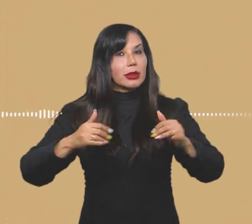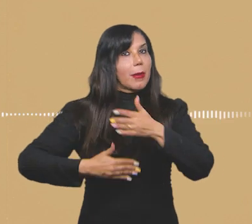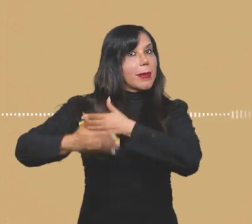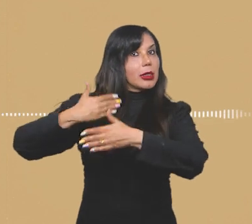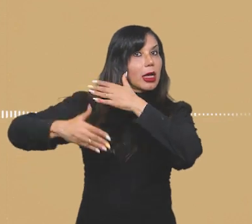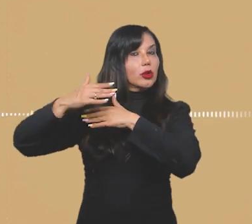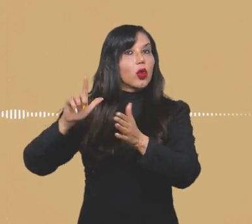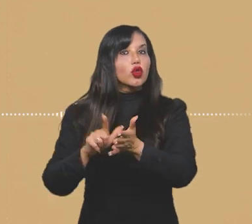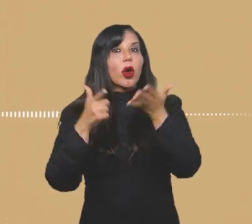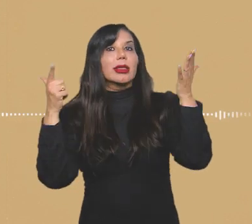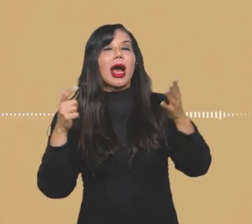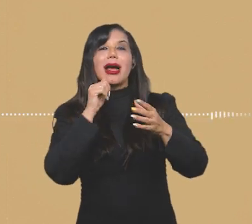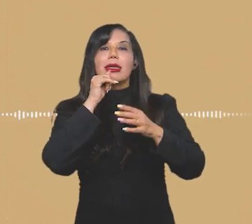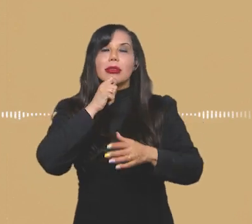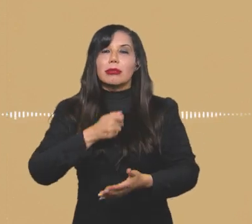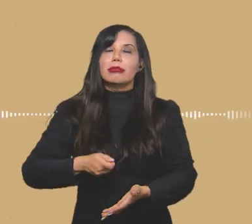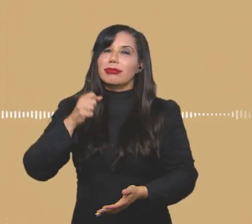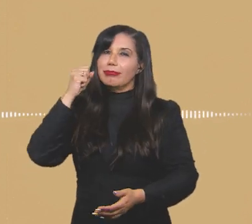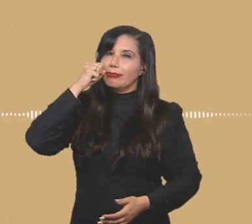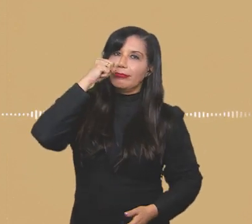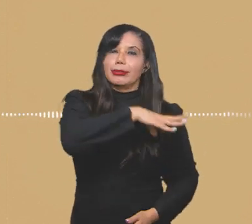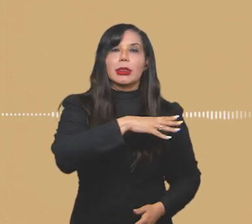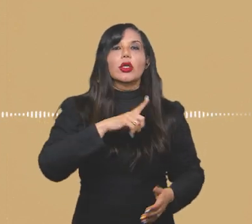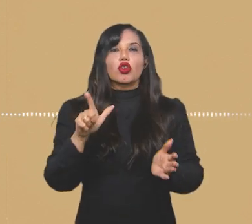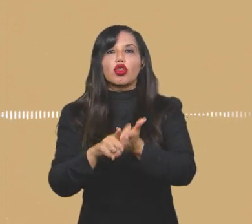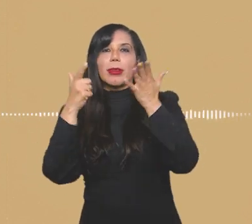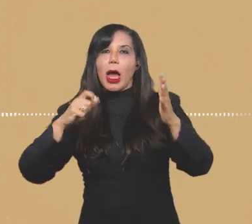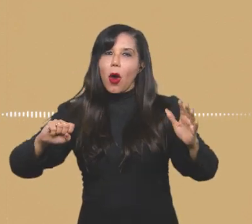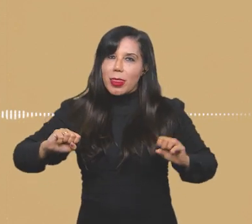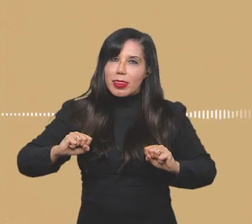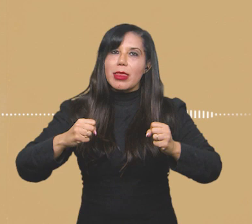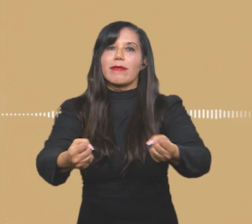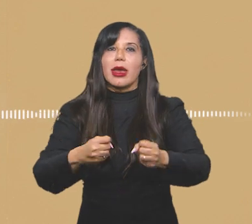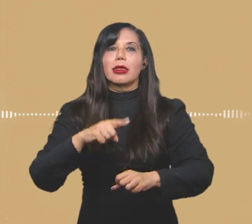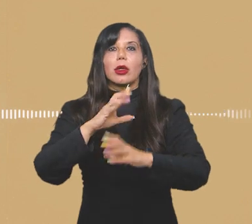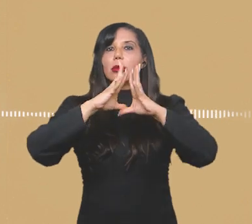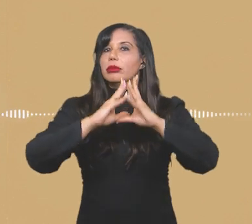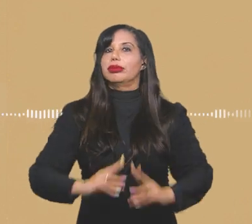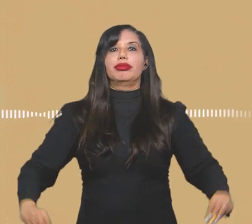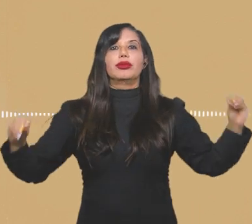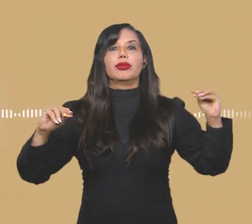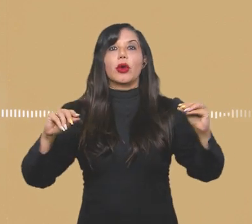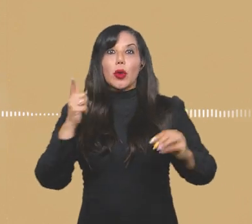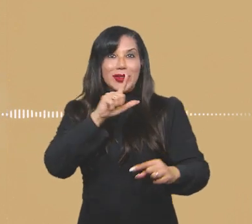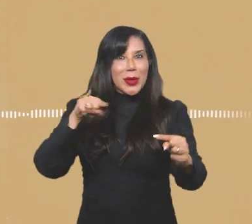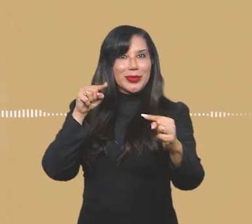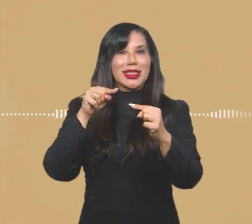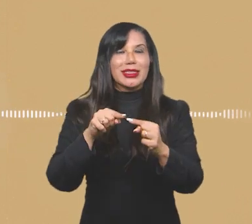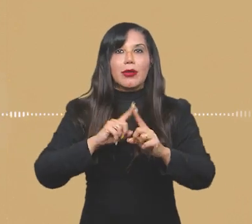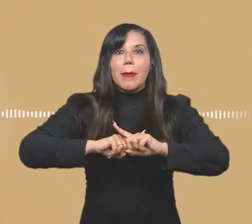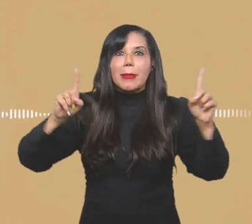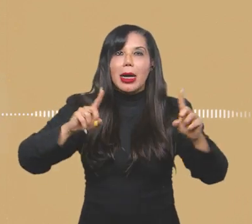Lembrando que naquele tempo, a imprensa era panfletária mesmo. Muitos jornais surgiam para defender uma causa e desapareciam quando o objetivo era